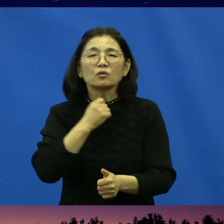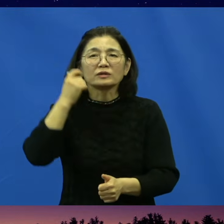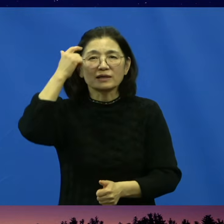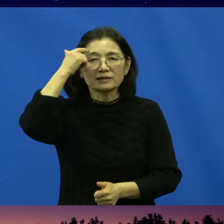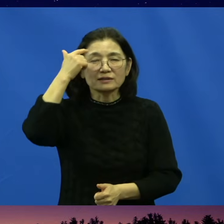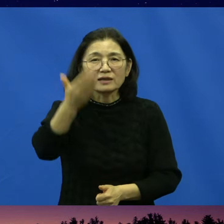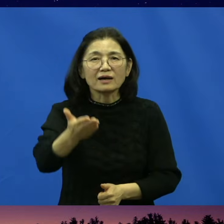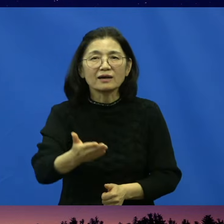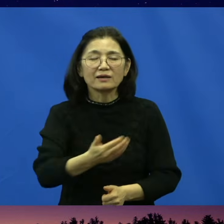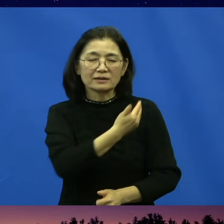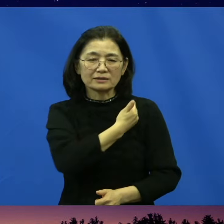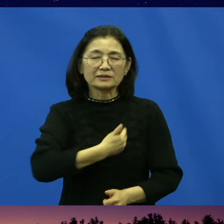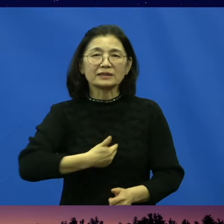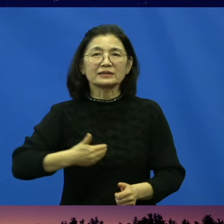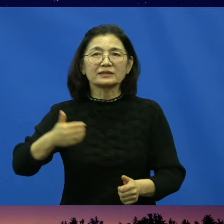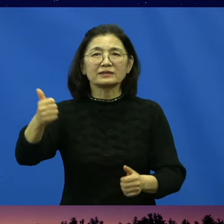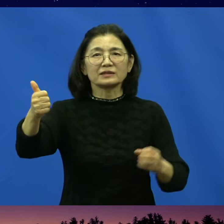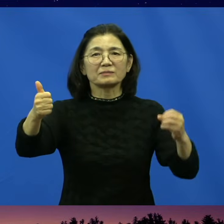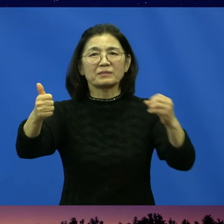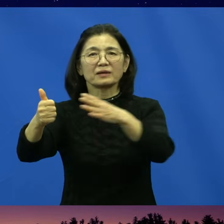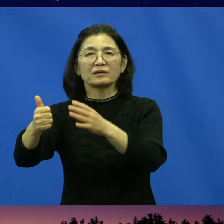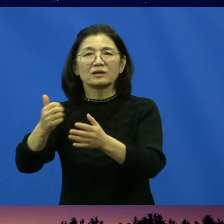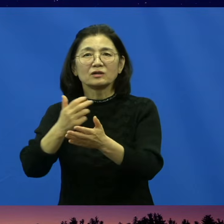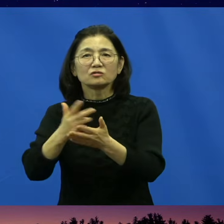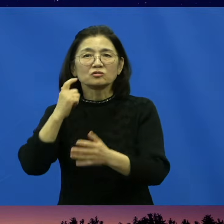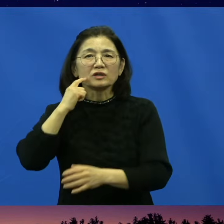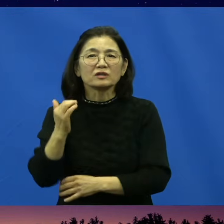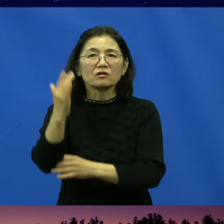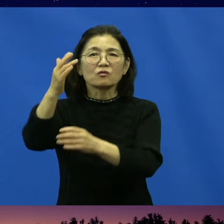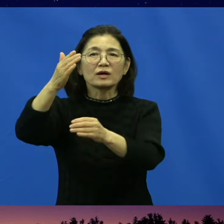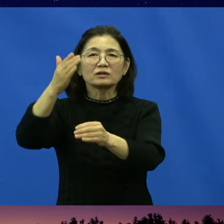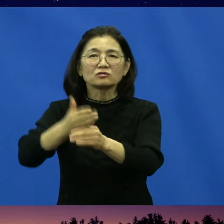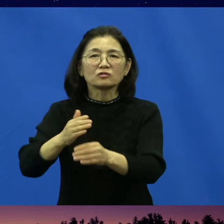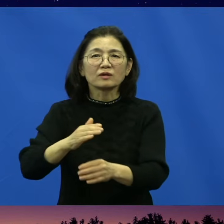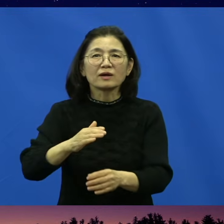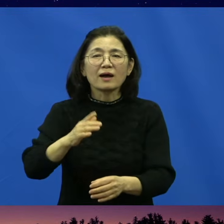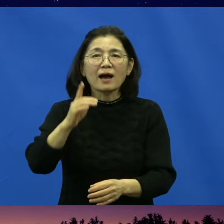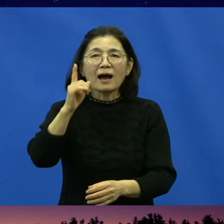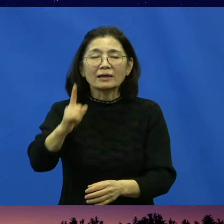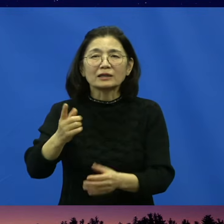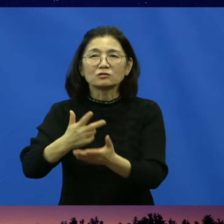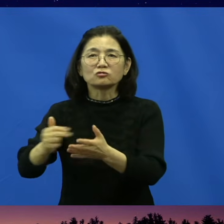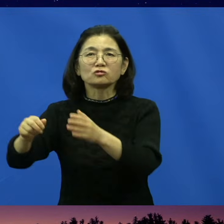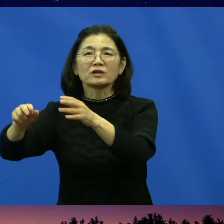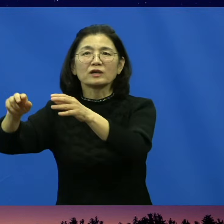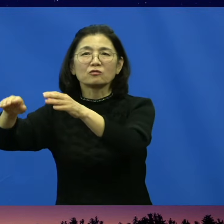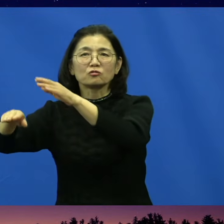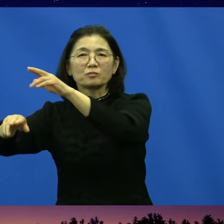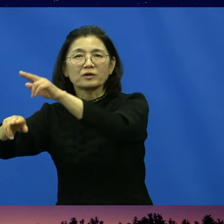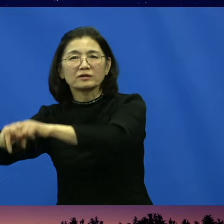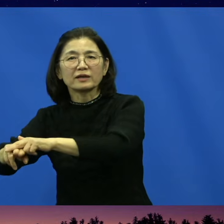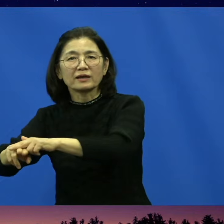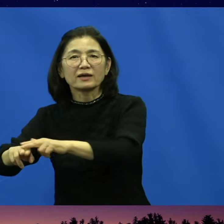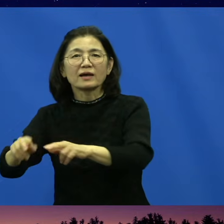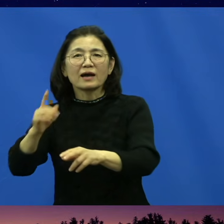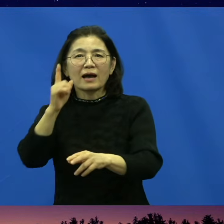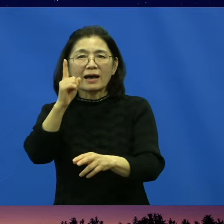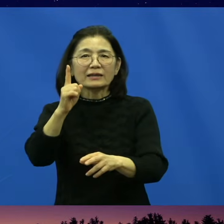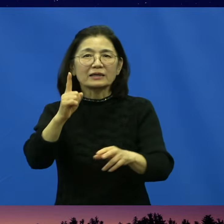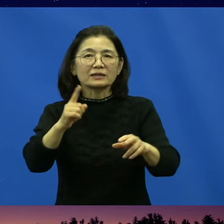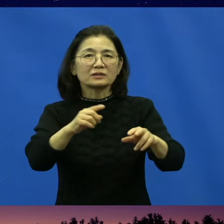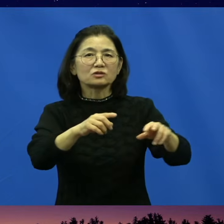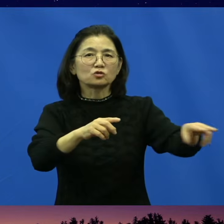뭐라 했습니까? 여짜오되 주의 영광 중에서 우리를 하나는 주의 우편에 하나는 좌편에 앉게 하여